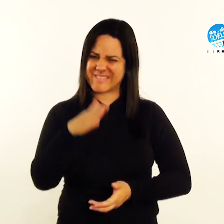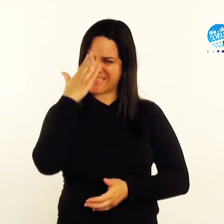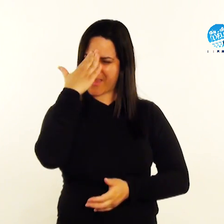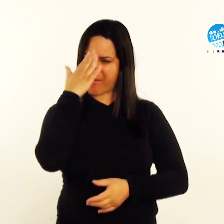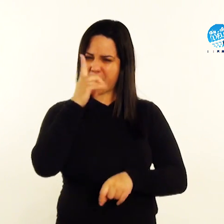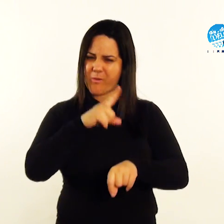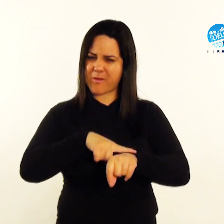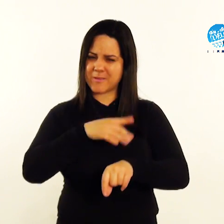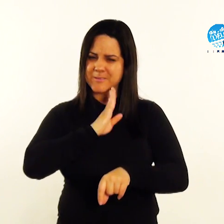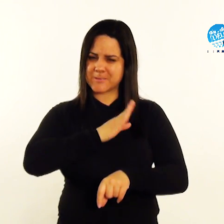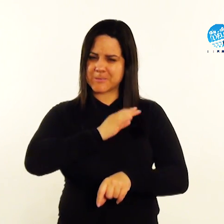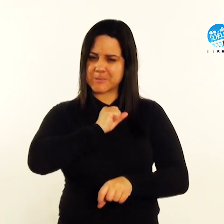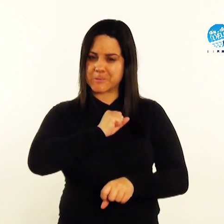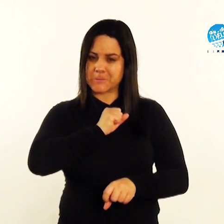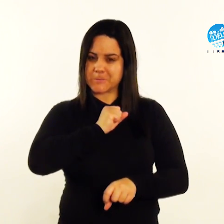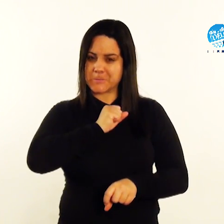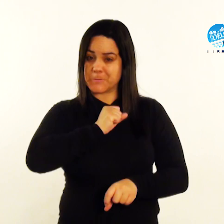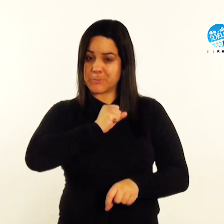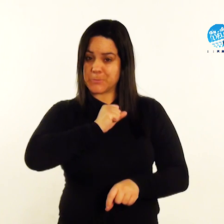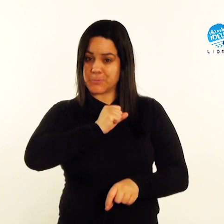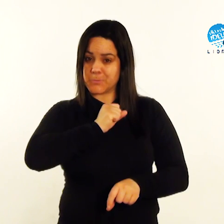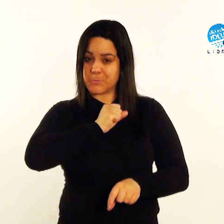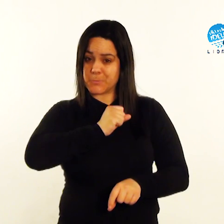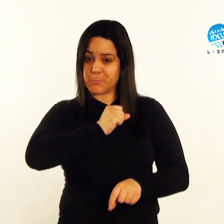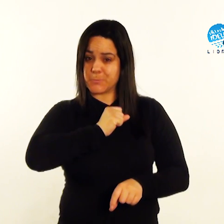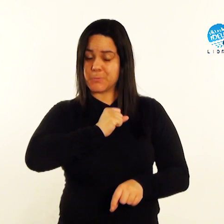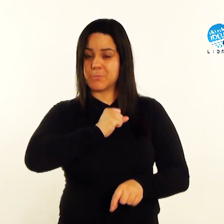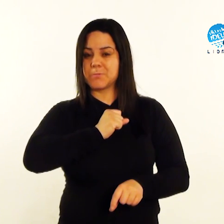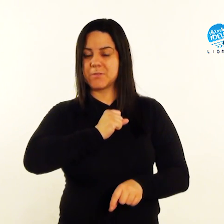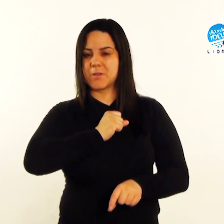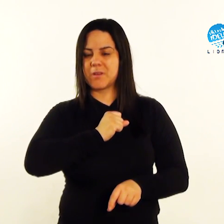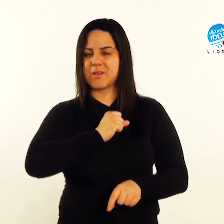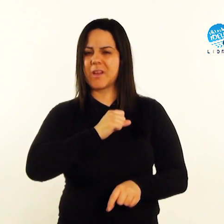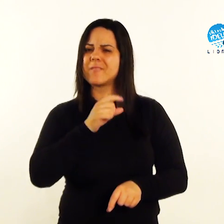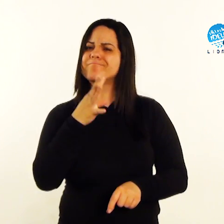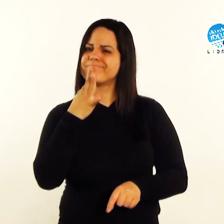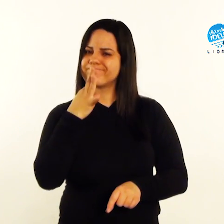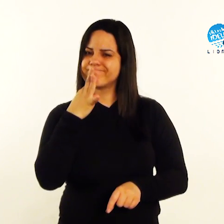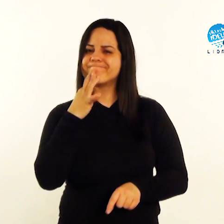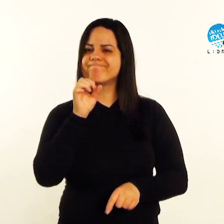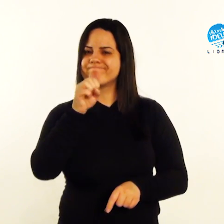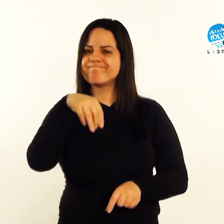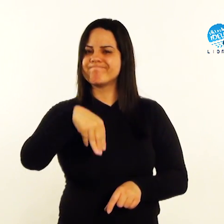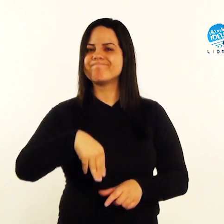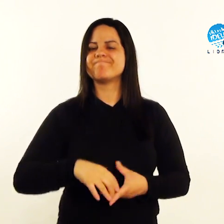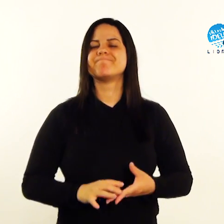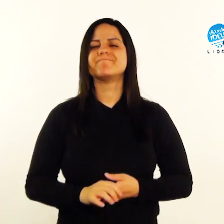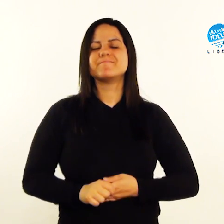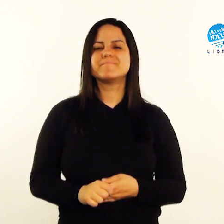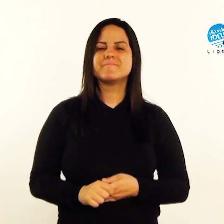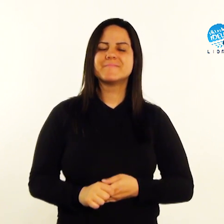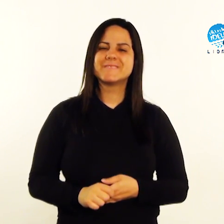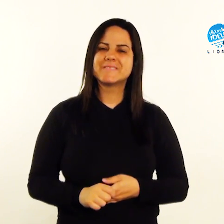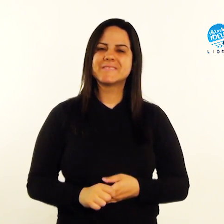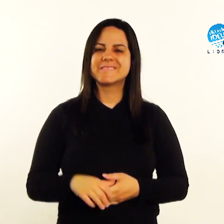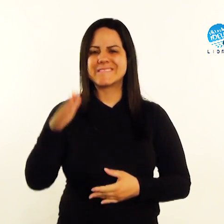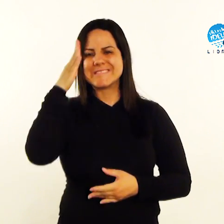Sabe aquela hora que o teu coração fica acelerado assim? Ele conhece. Ele conhece os